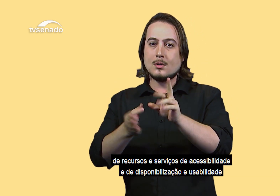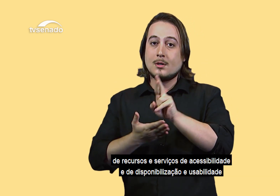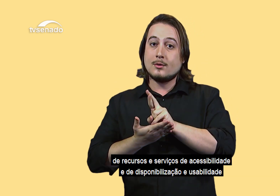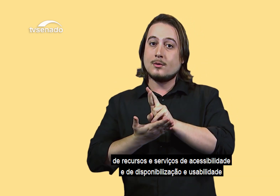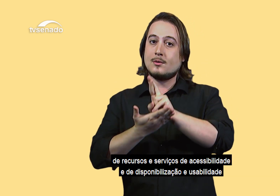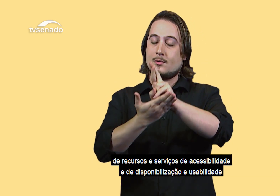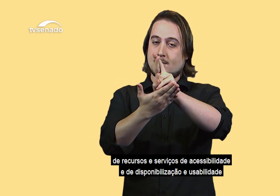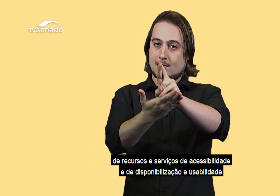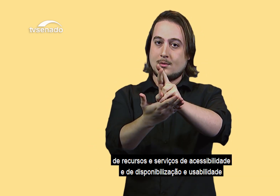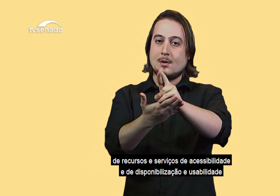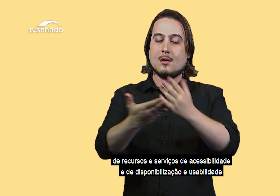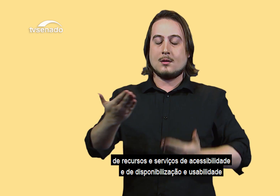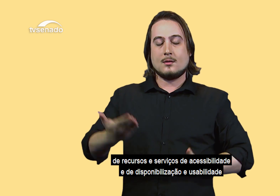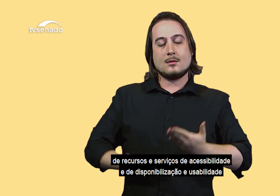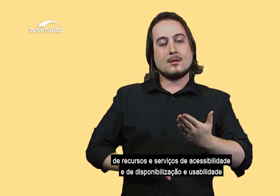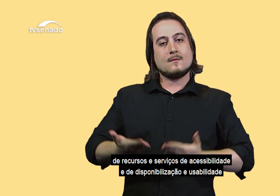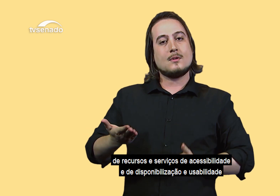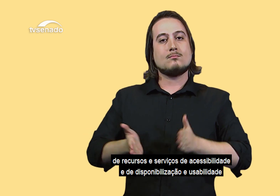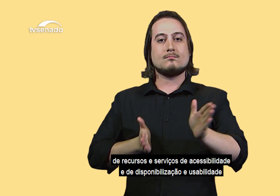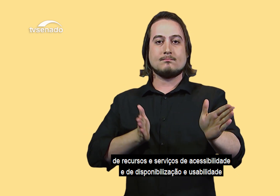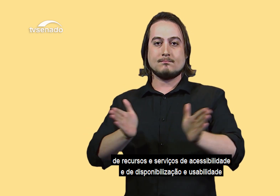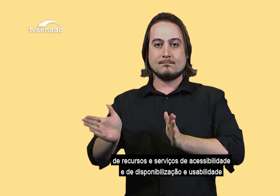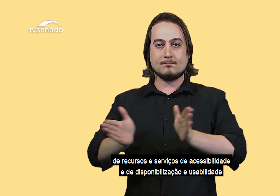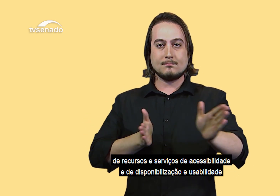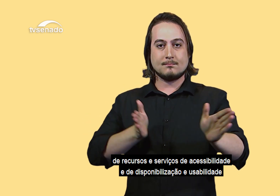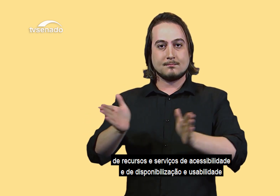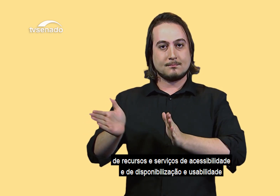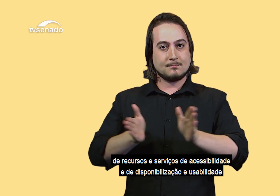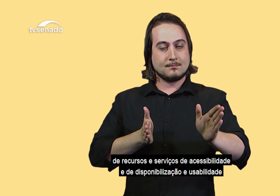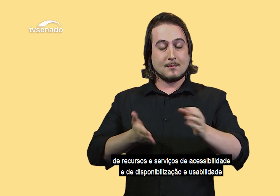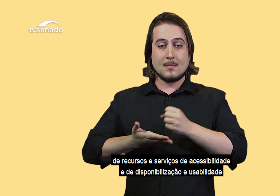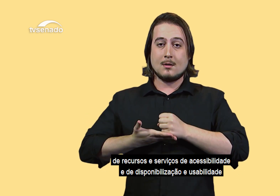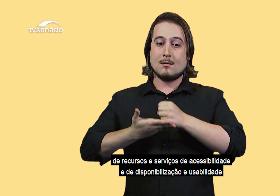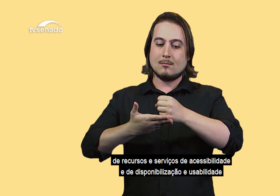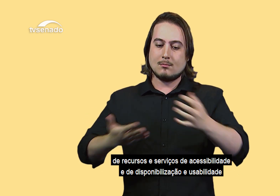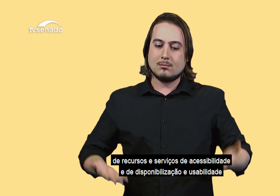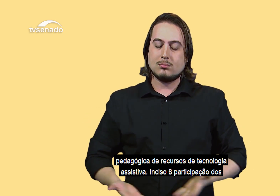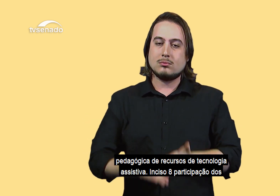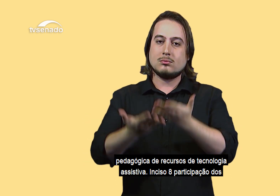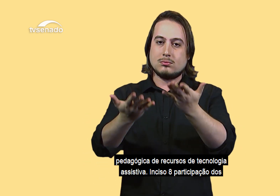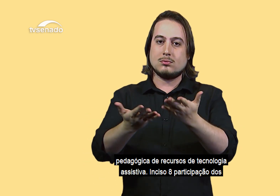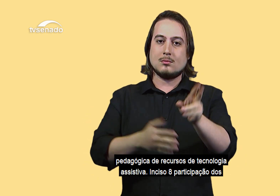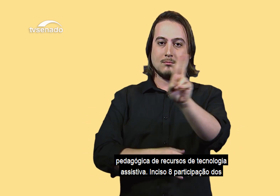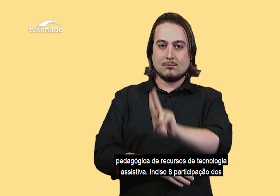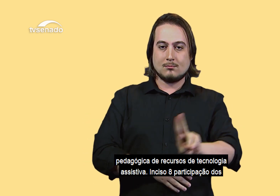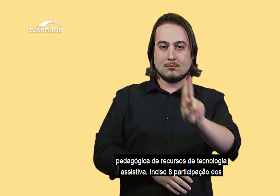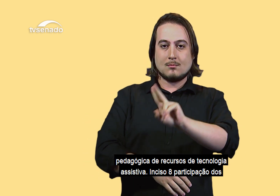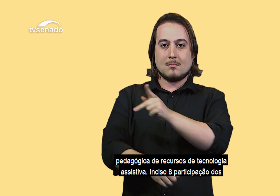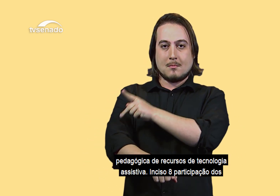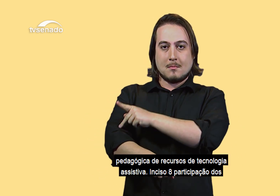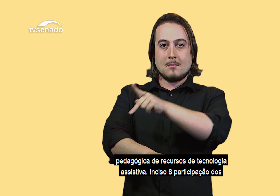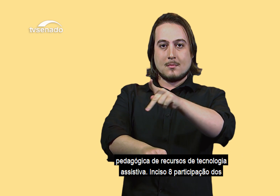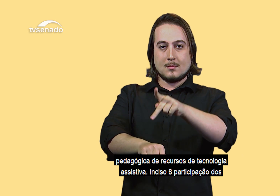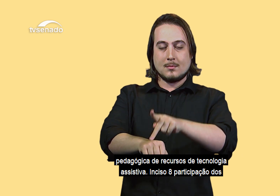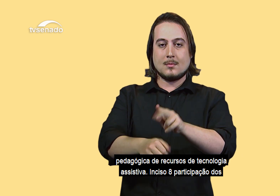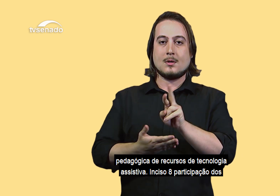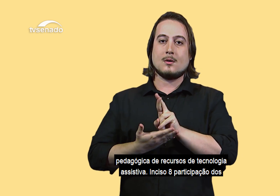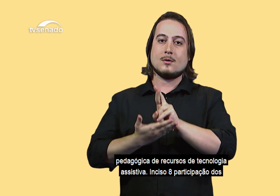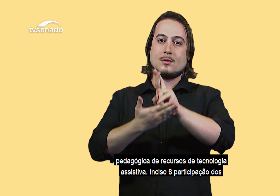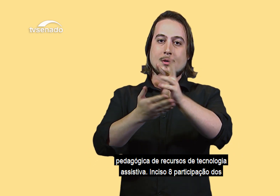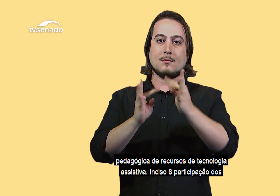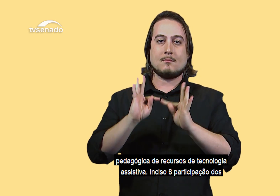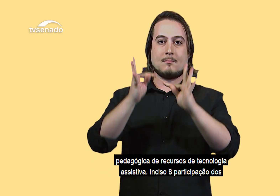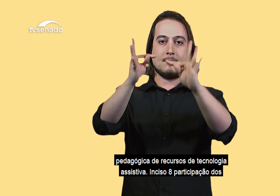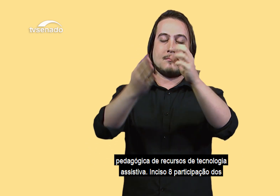recursos e serviços de acessibilidade e de disponibilização e usabilidade pedagógica de recursos de